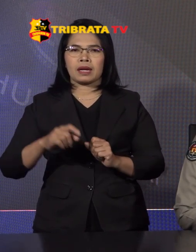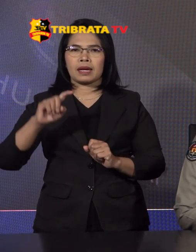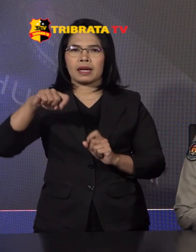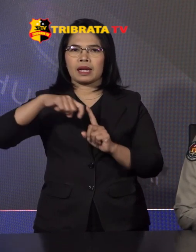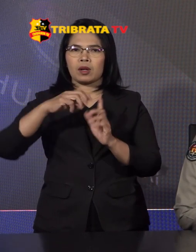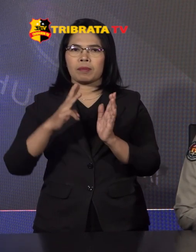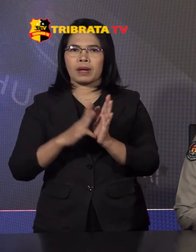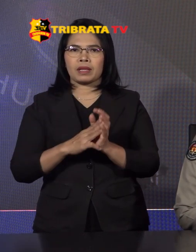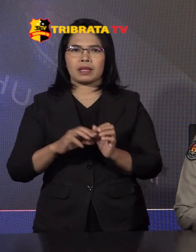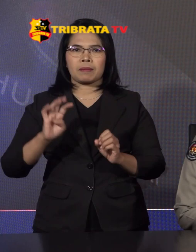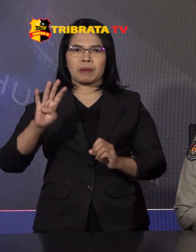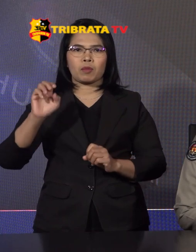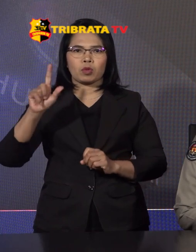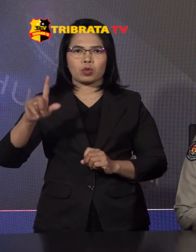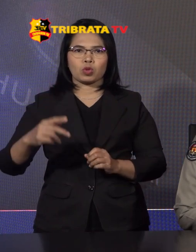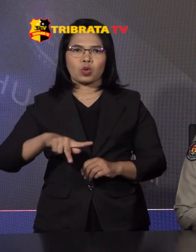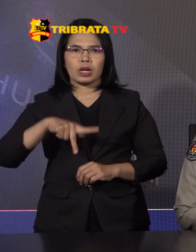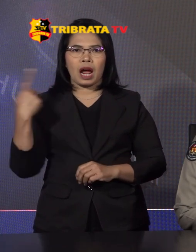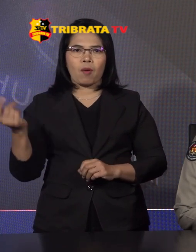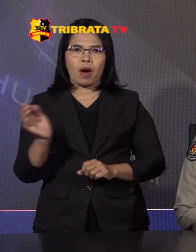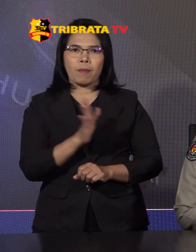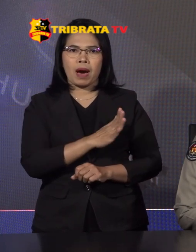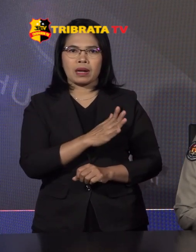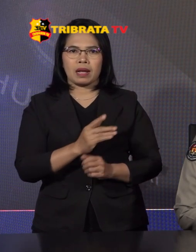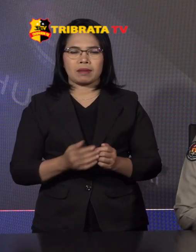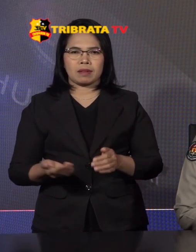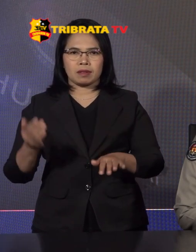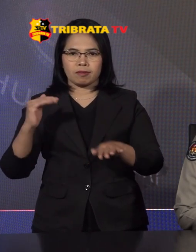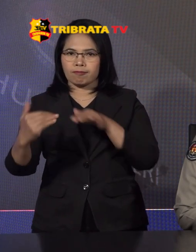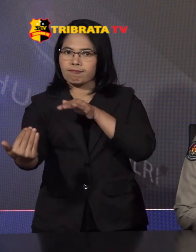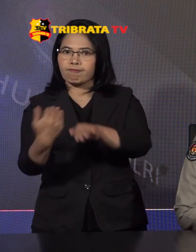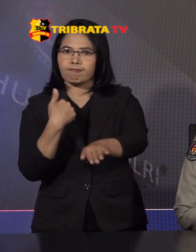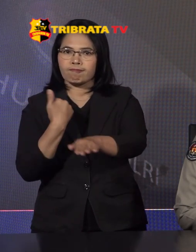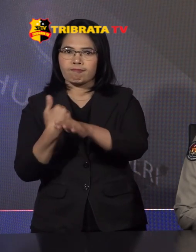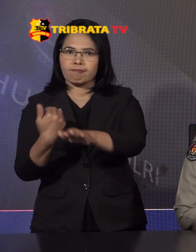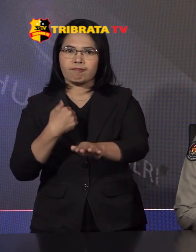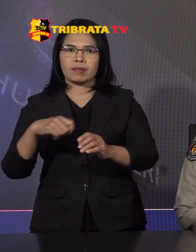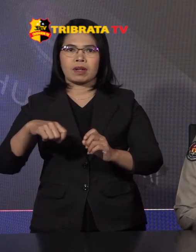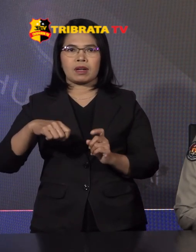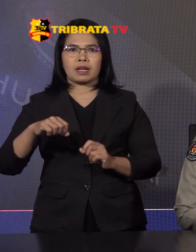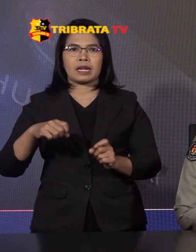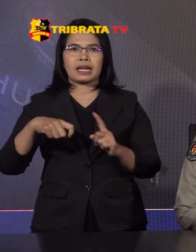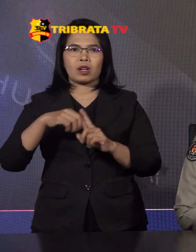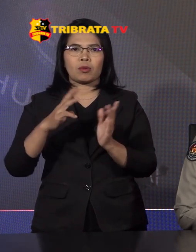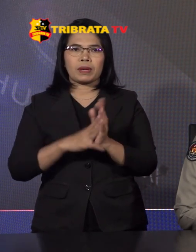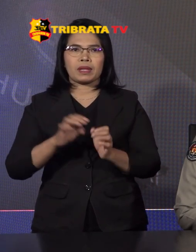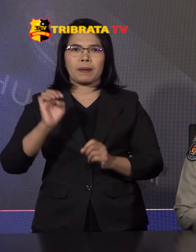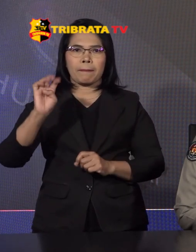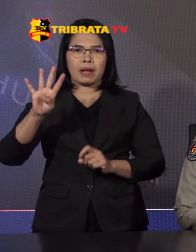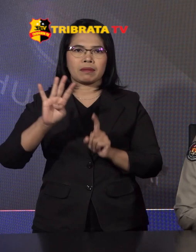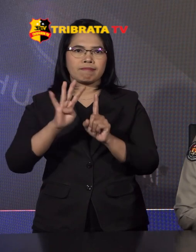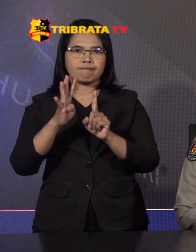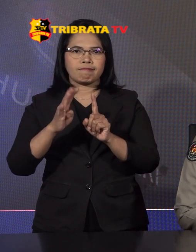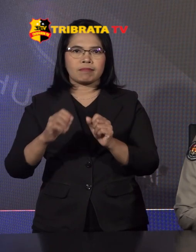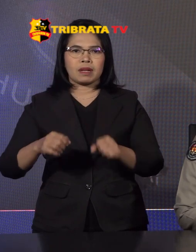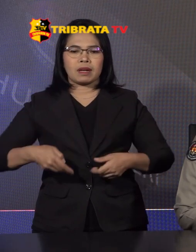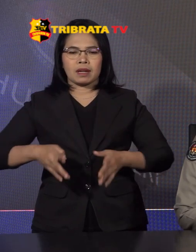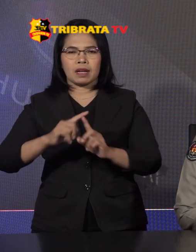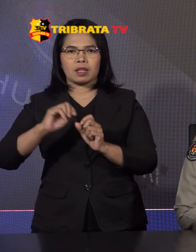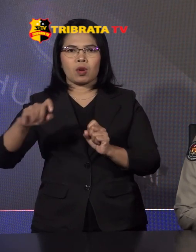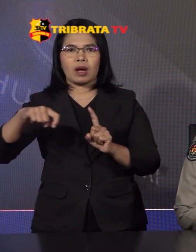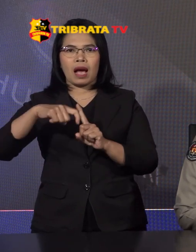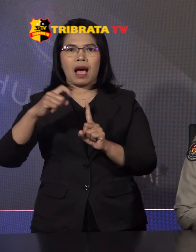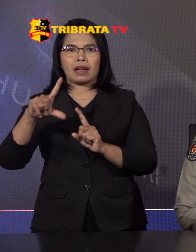Karawang Barat dan one way dari KM 414 gerbang tol kalikangkung